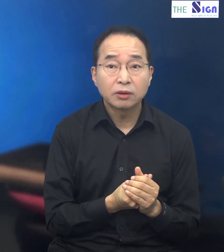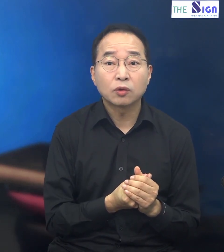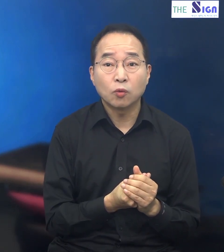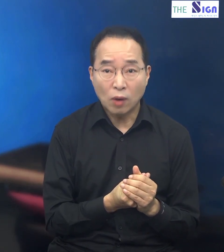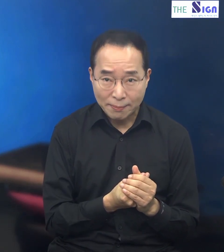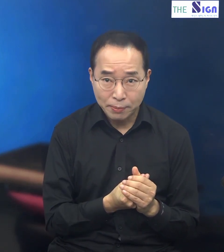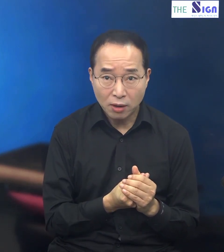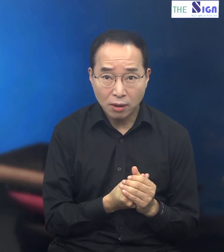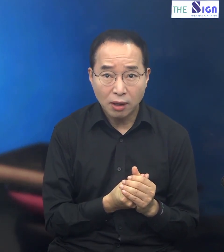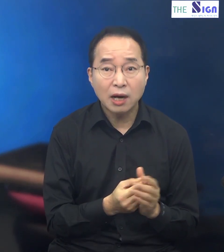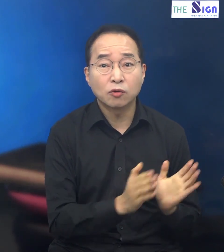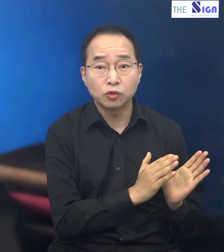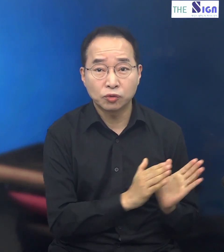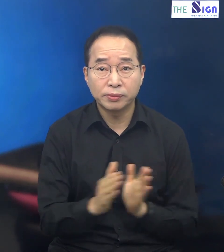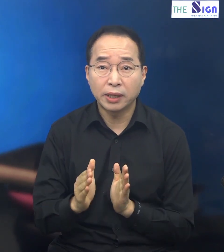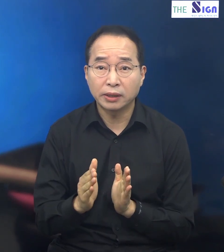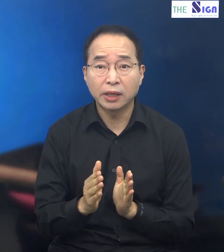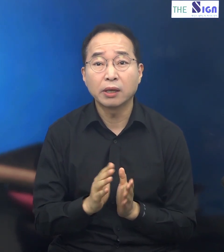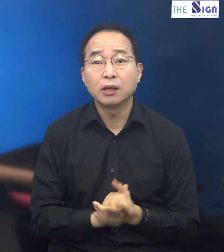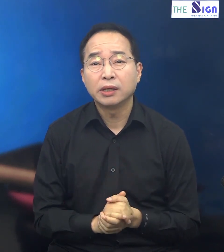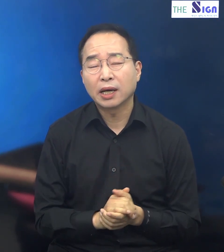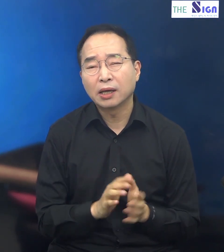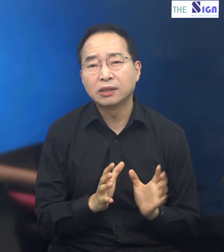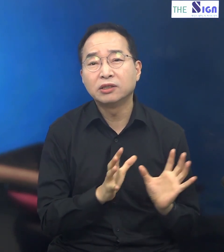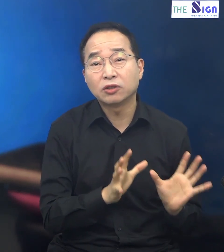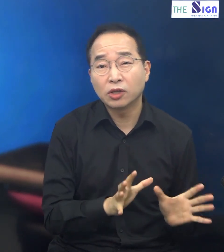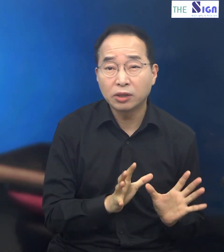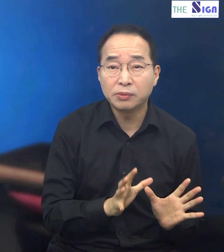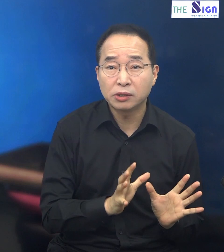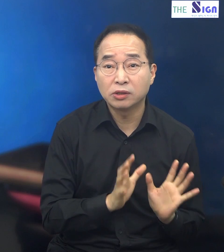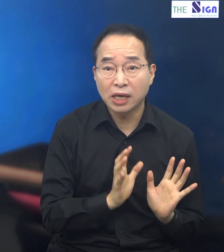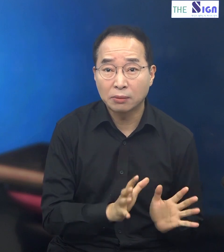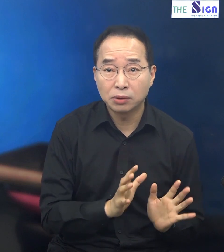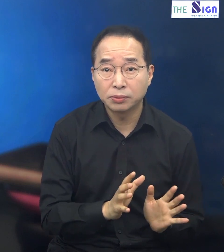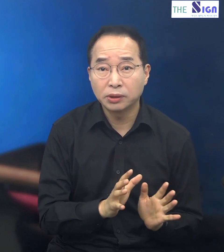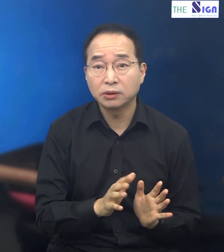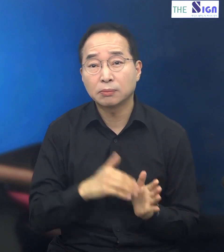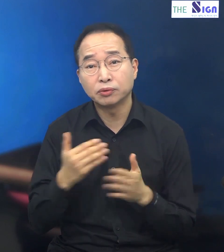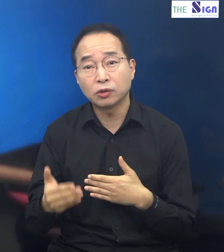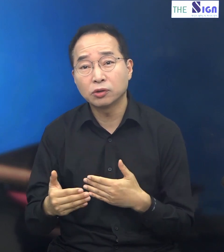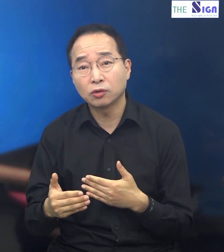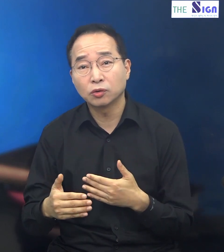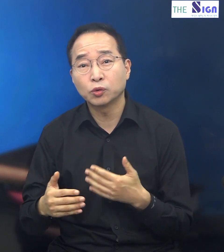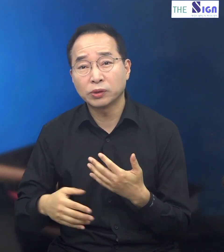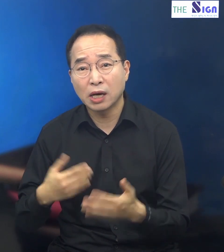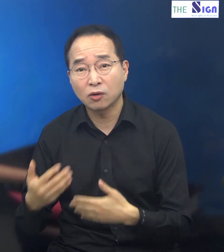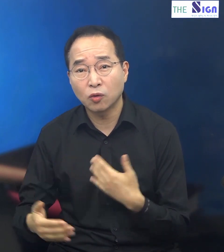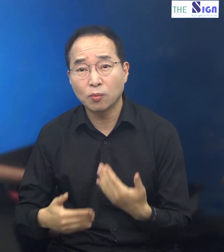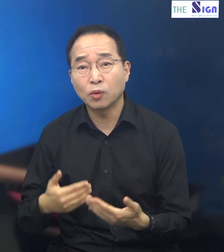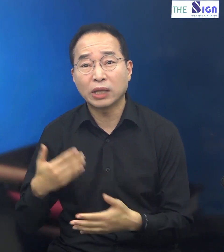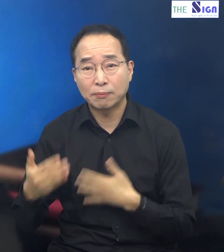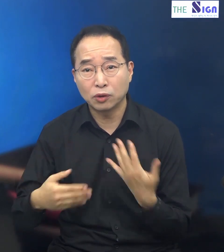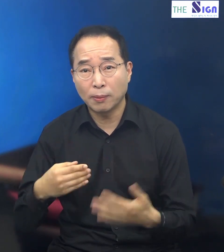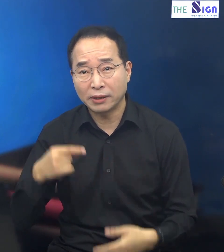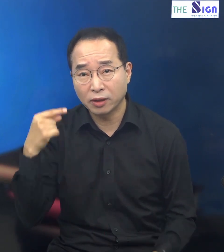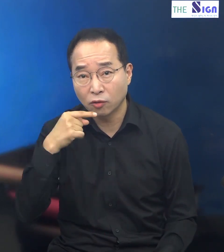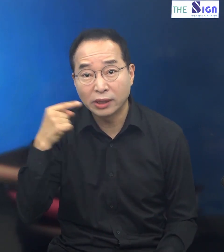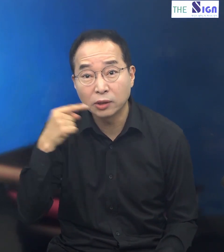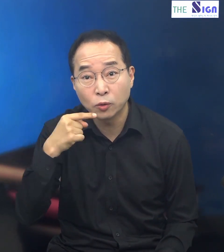또 완벽하고 준비하는 게 약간 긍정적인 의미에서 이제 하는 부분, 이제 부정적으로 조사하고 뭐 나쁜 걸 밝혀내고 할 때는 이렇게